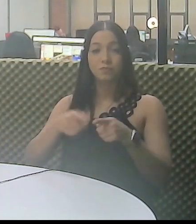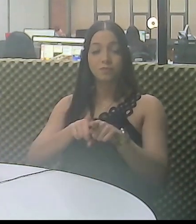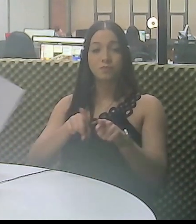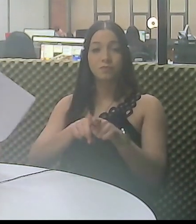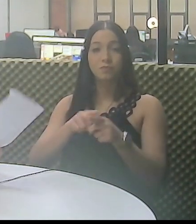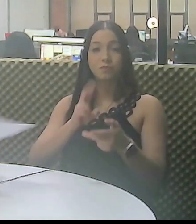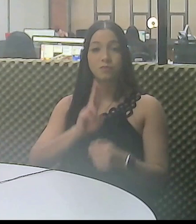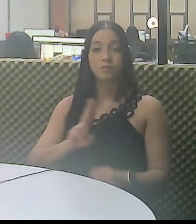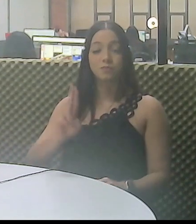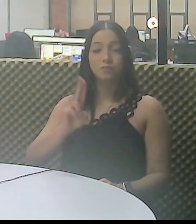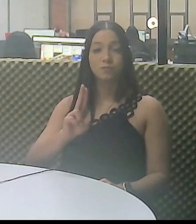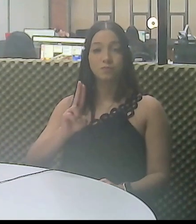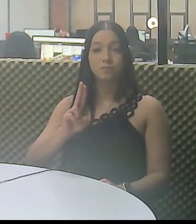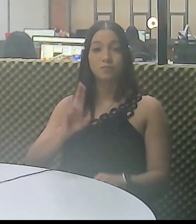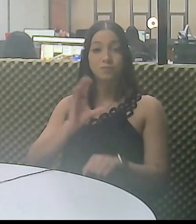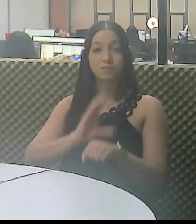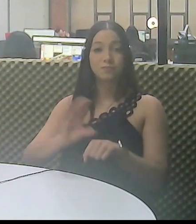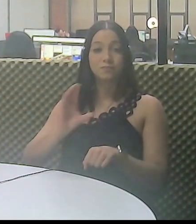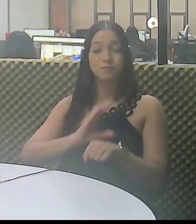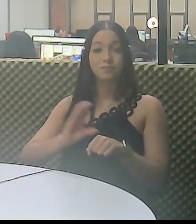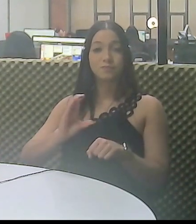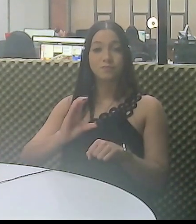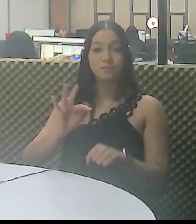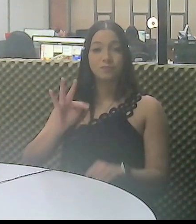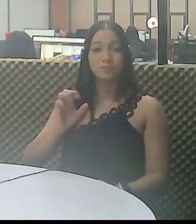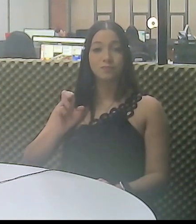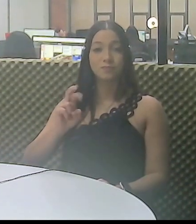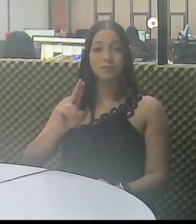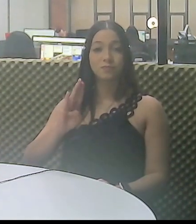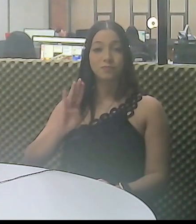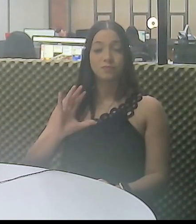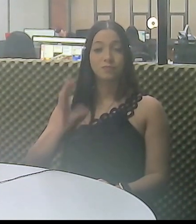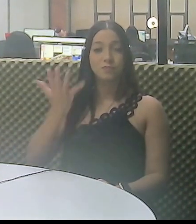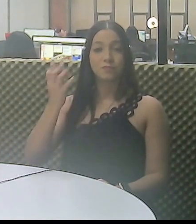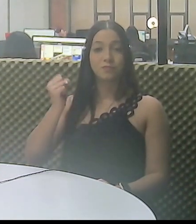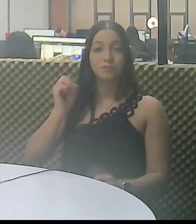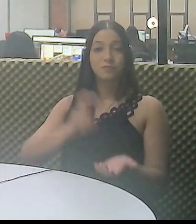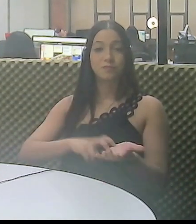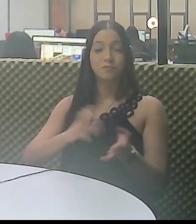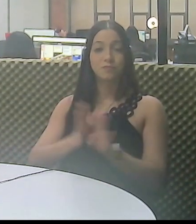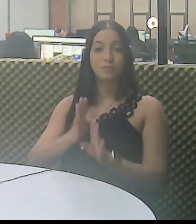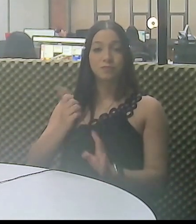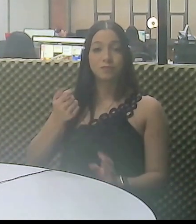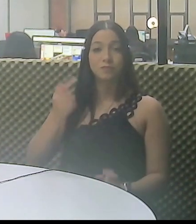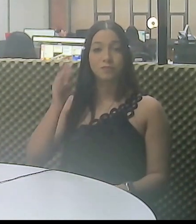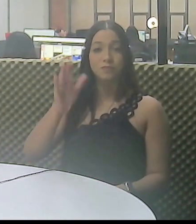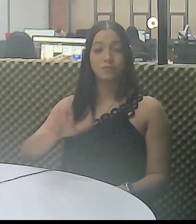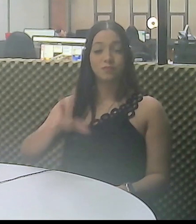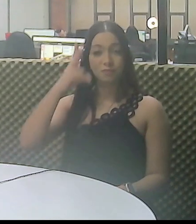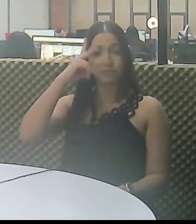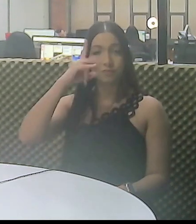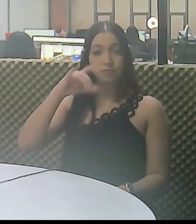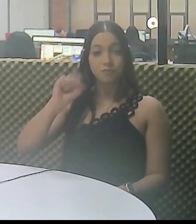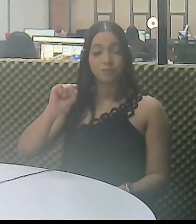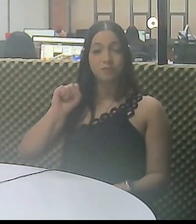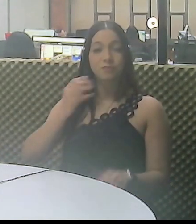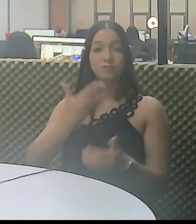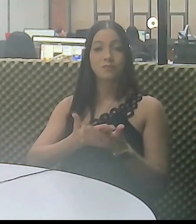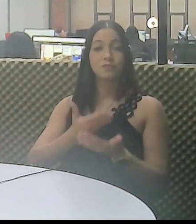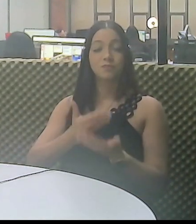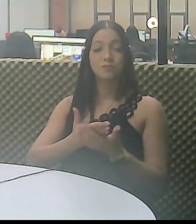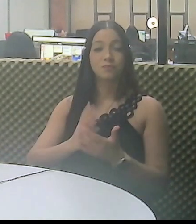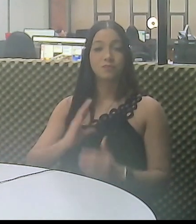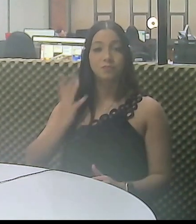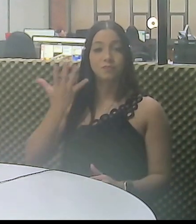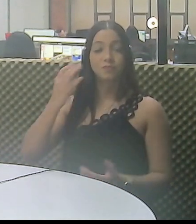veículo com implementos. A capacitação oferecida pela Ferube ocorrerá das 8 da manhã às 5 da tarde nos dois dias. As aulas serão